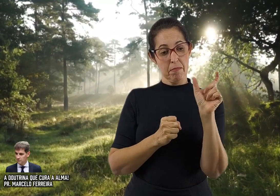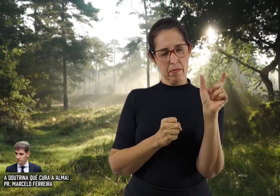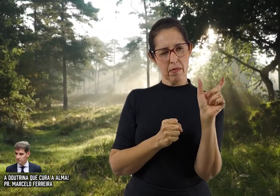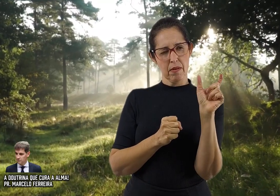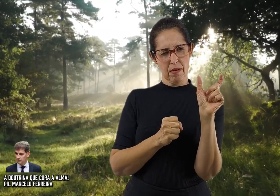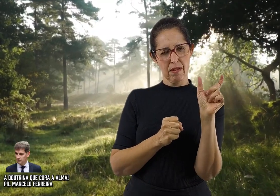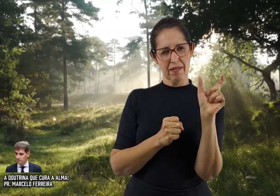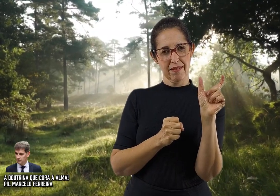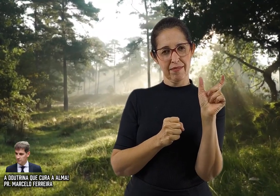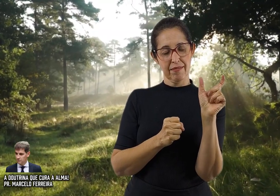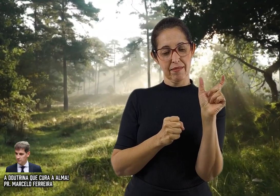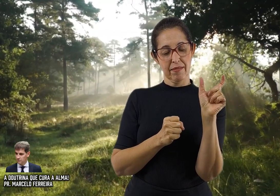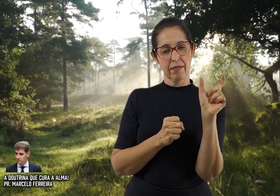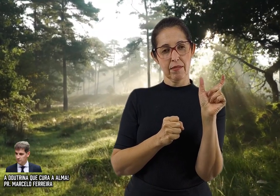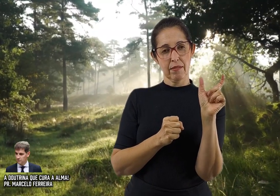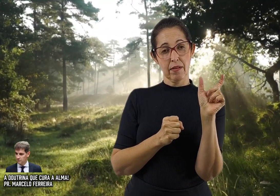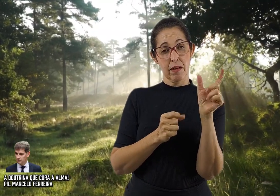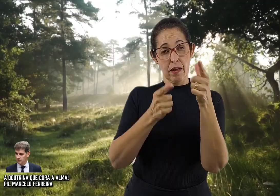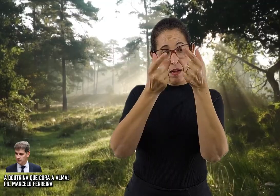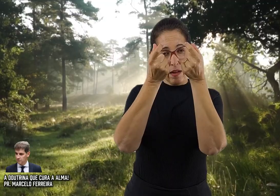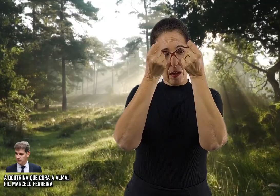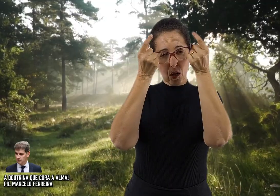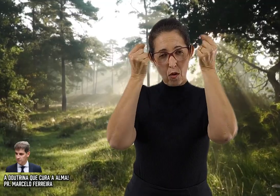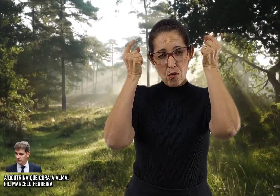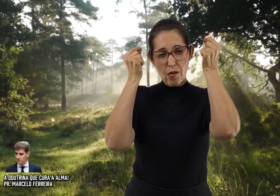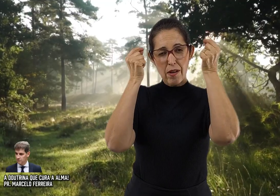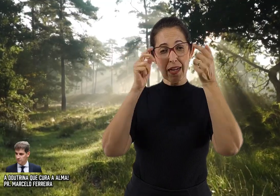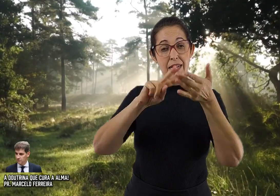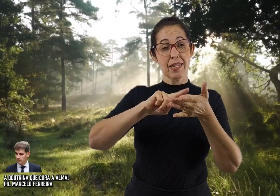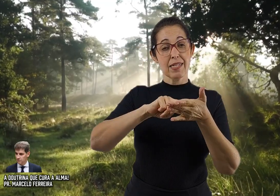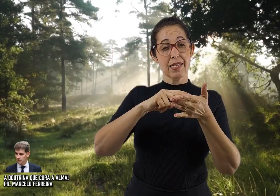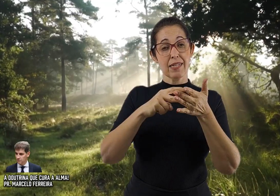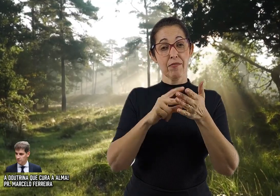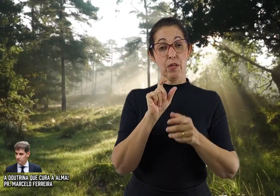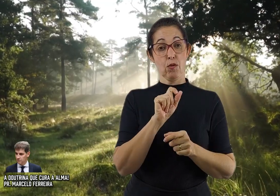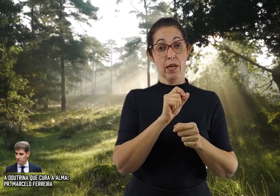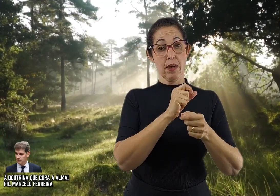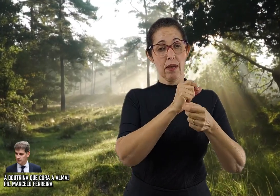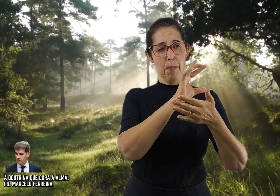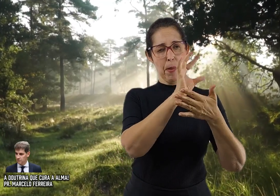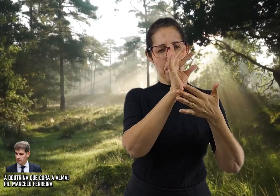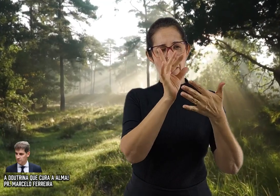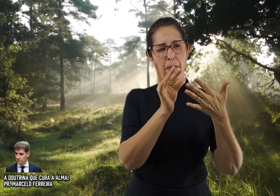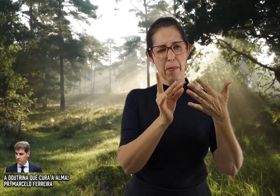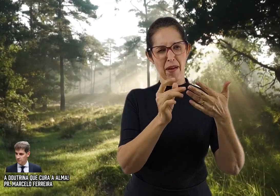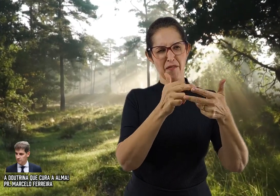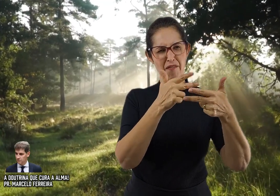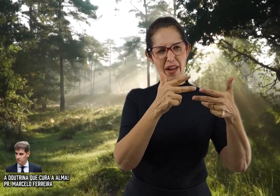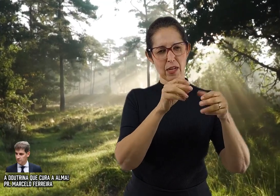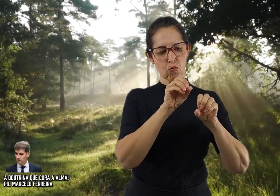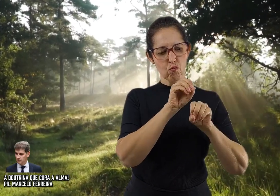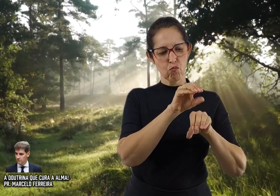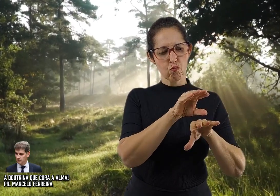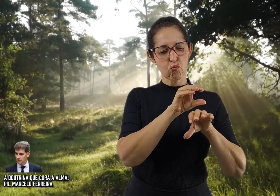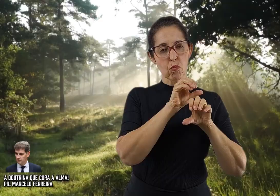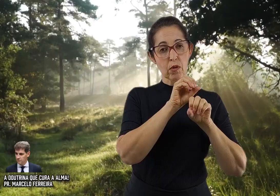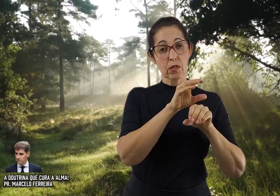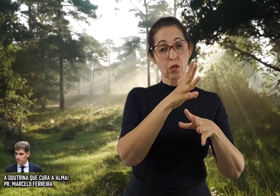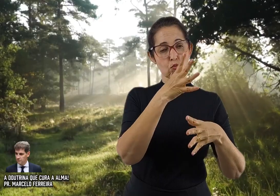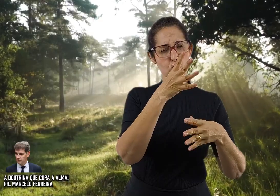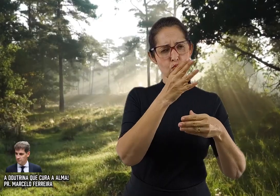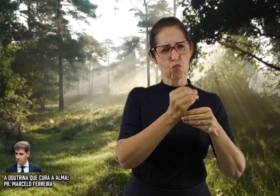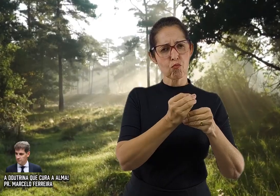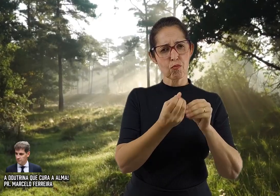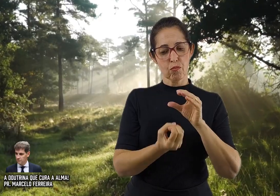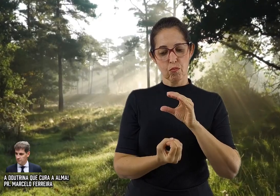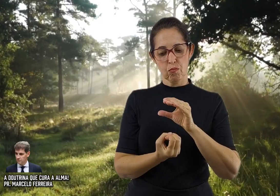doutrina no grego significa produto de um ensino. Doutrina é aquilo que é